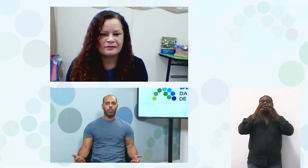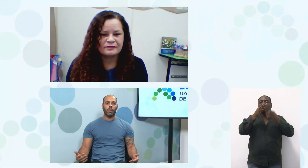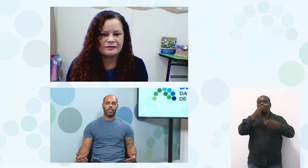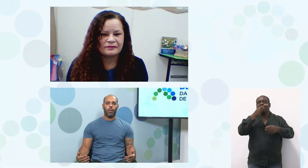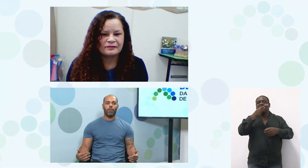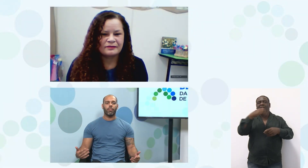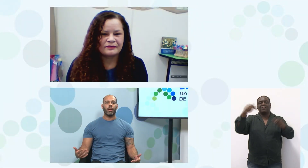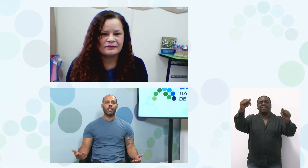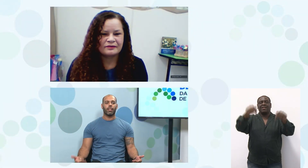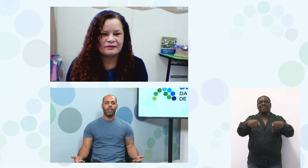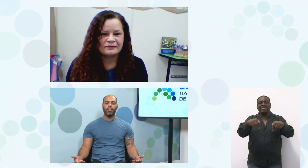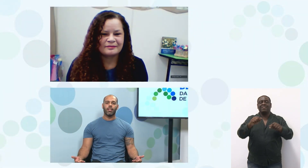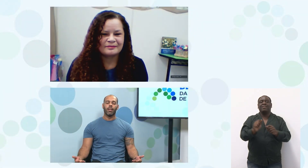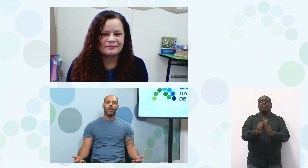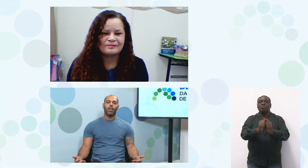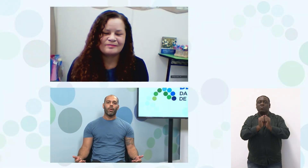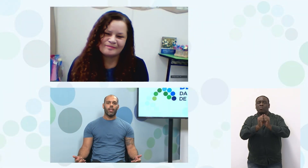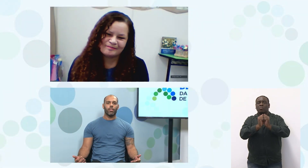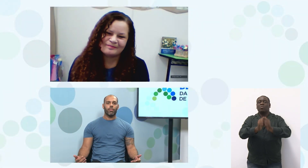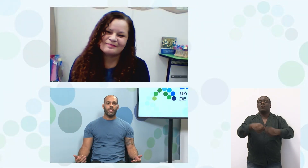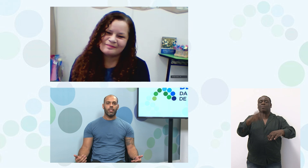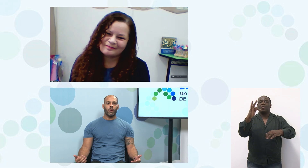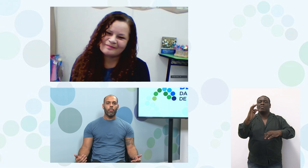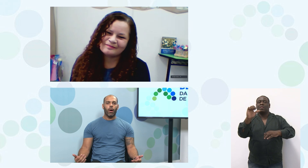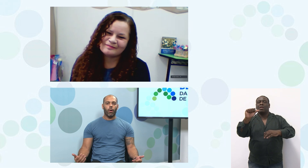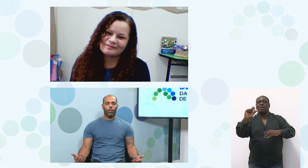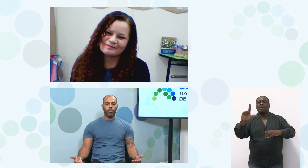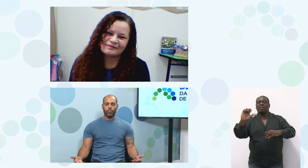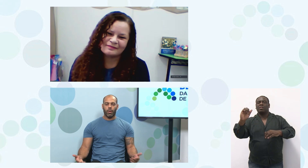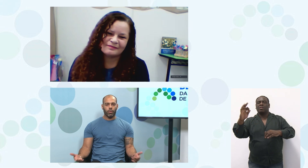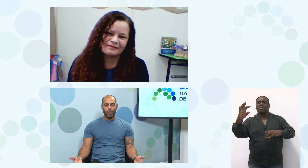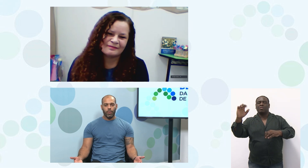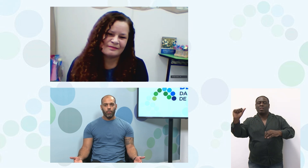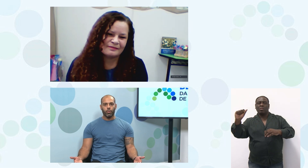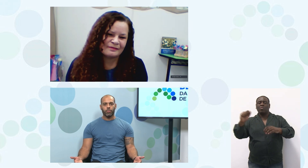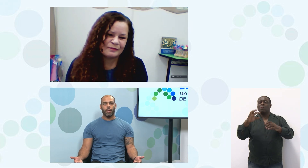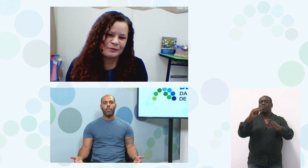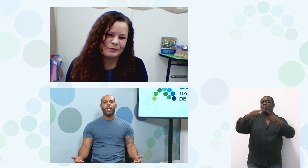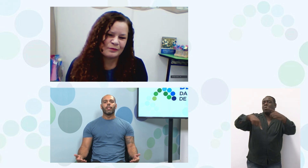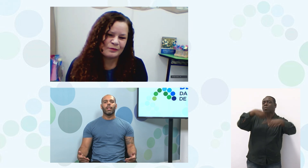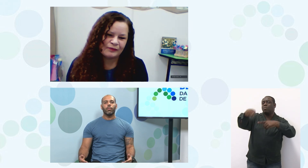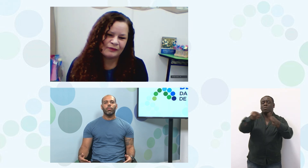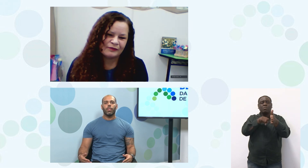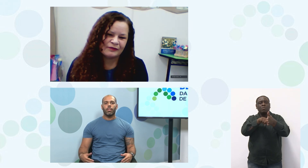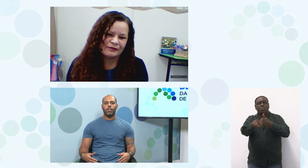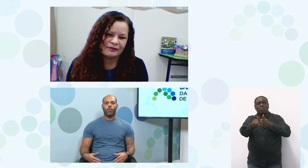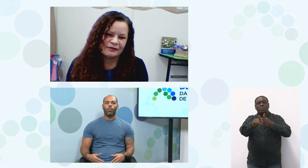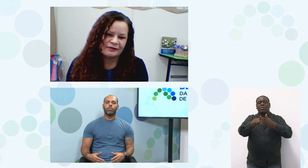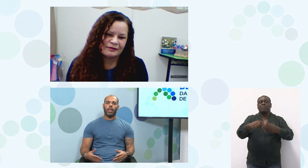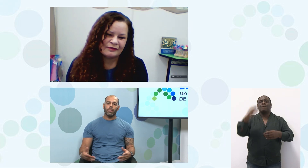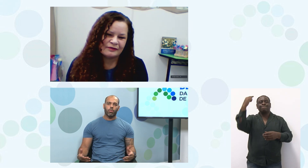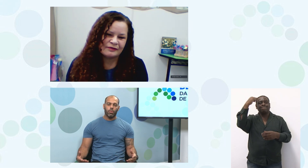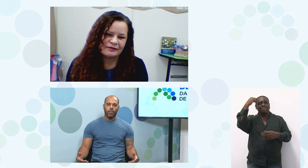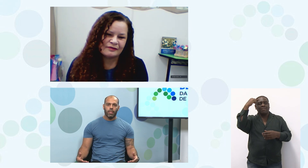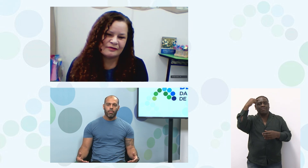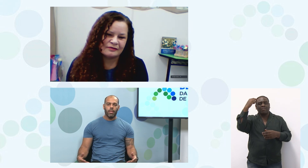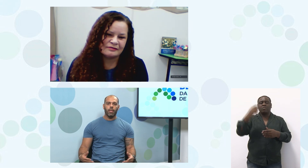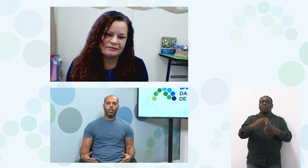gente passar para a fala da Thalita, eu queria te fazer uma outra pergunta. Dentro desse contexto de pandemia,